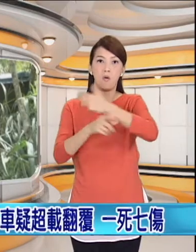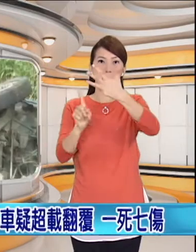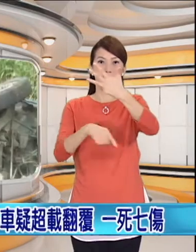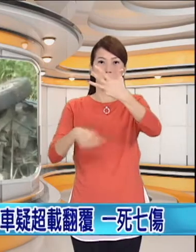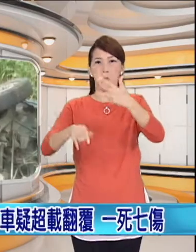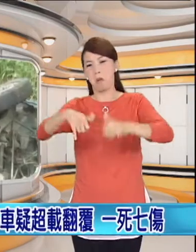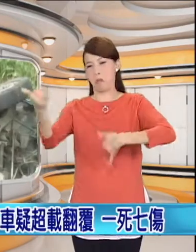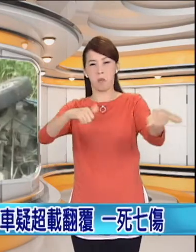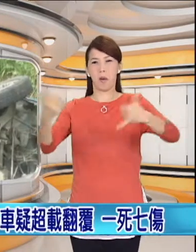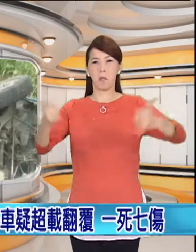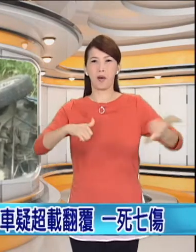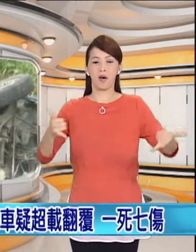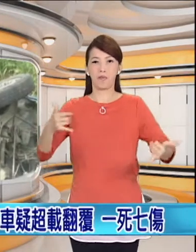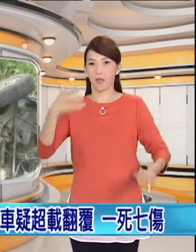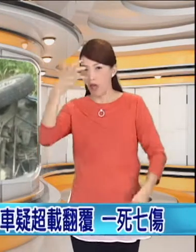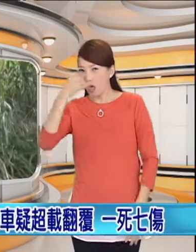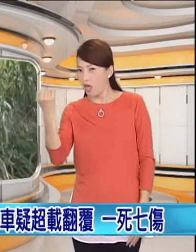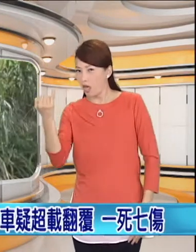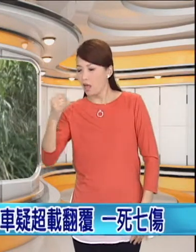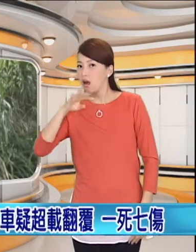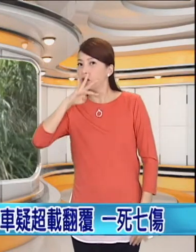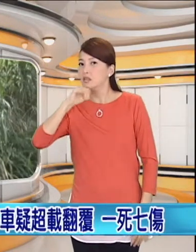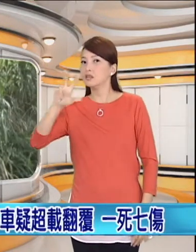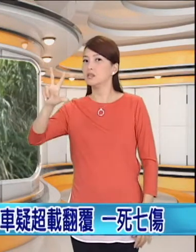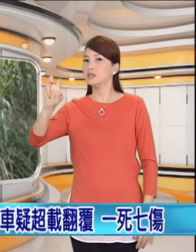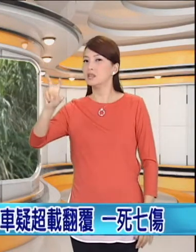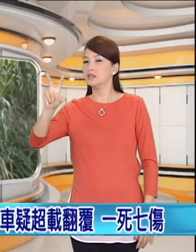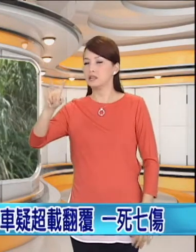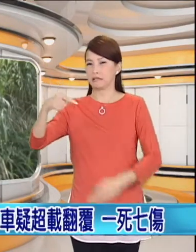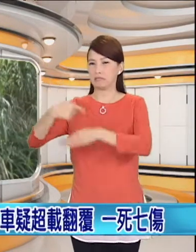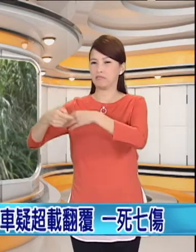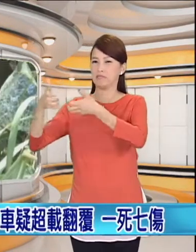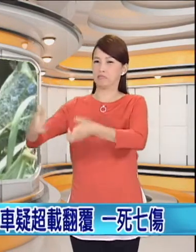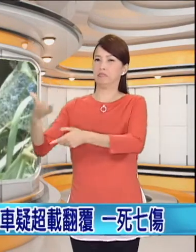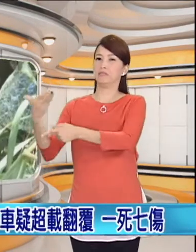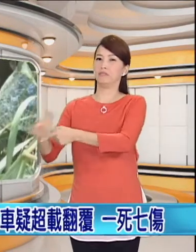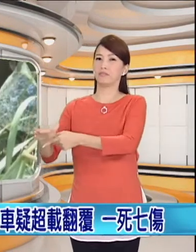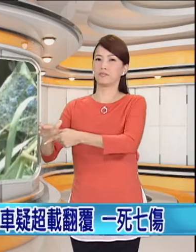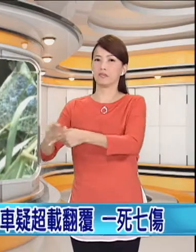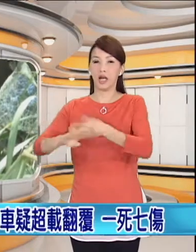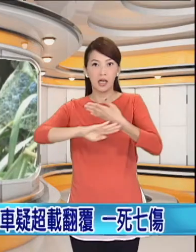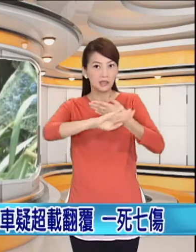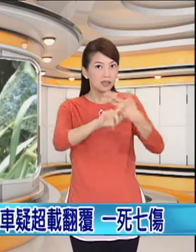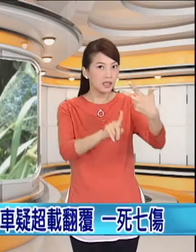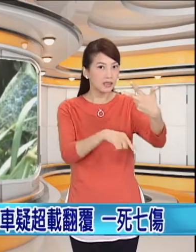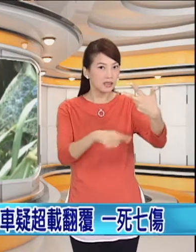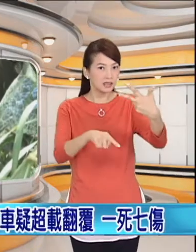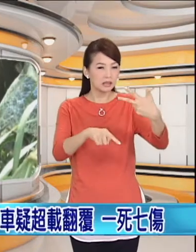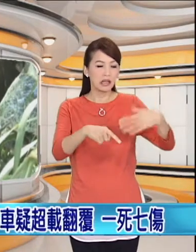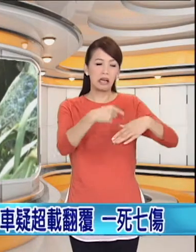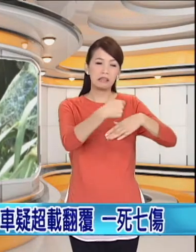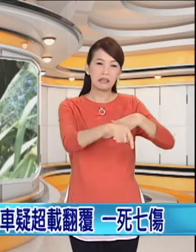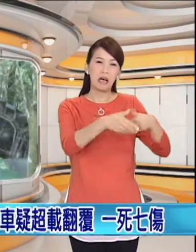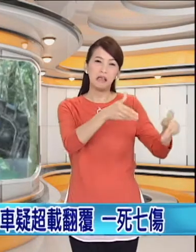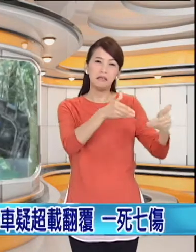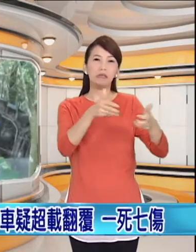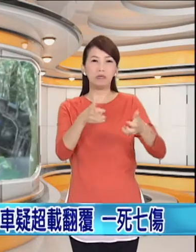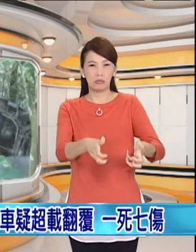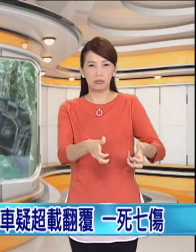覆，车上八名工人被抛出车外，一名77岁老妇人伤重不治，另外7名采茶